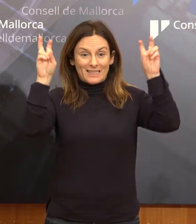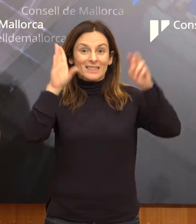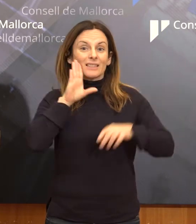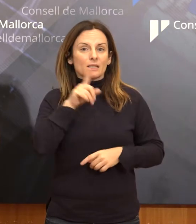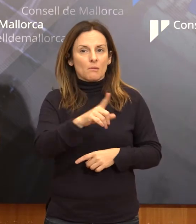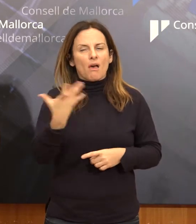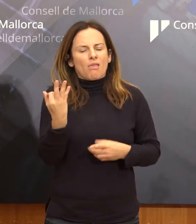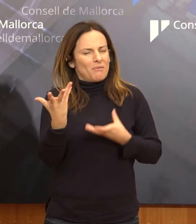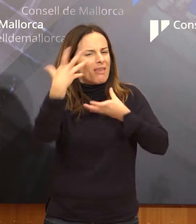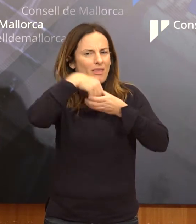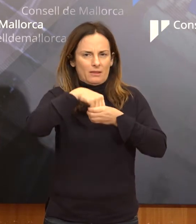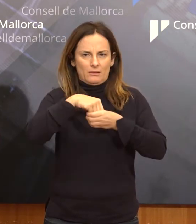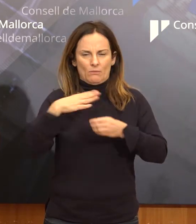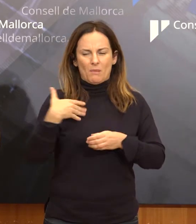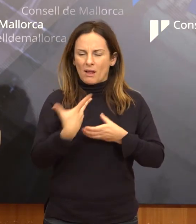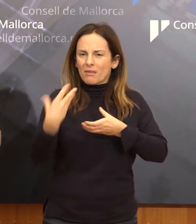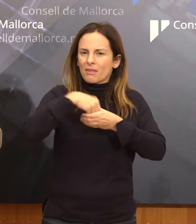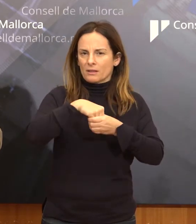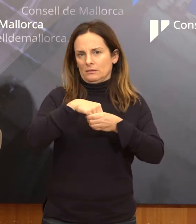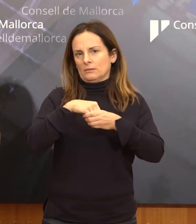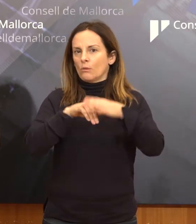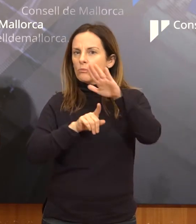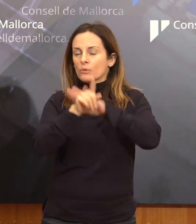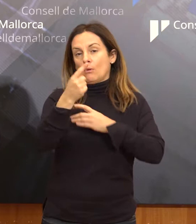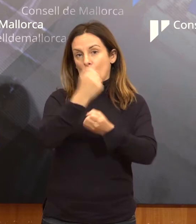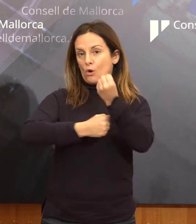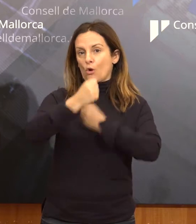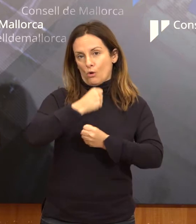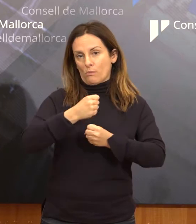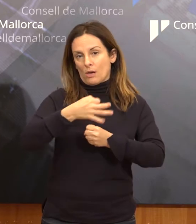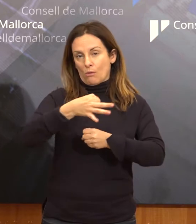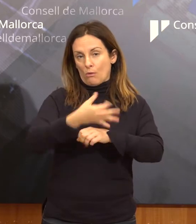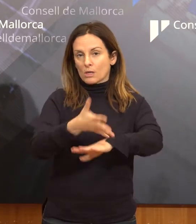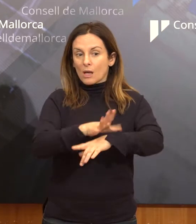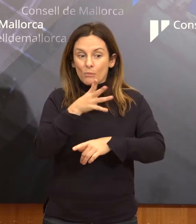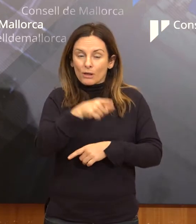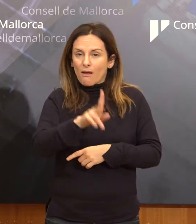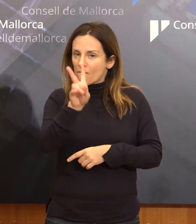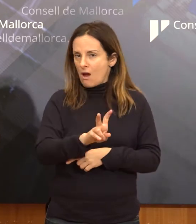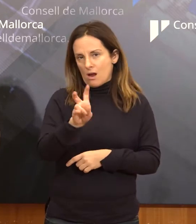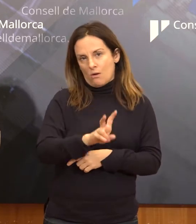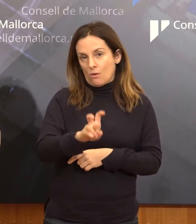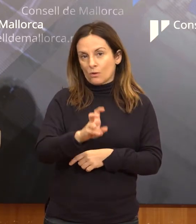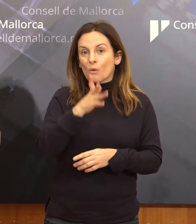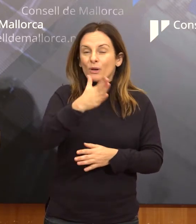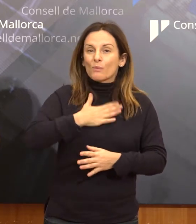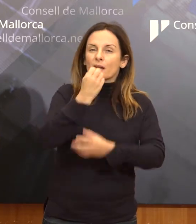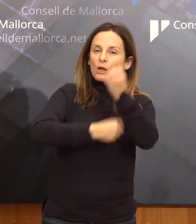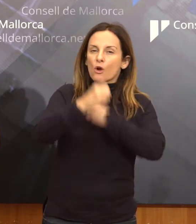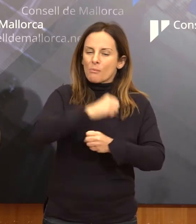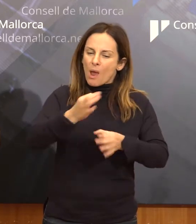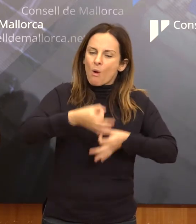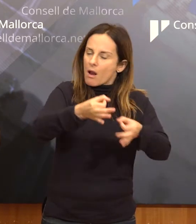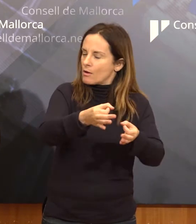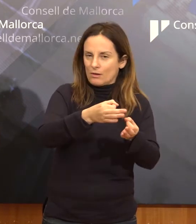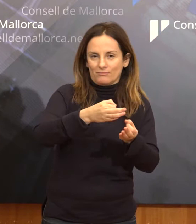desenvolvimiento económico de nuestro problema último soporte porque es un elemento de diversificación de nuestra economía pero